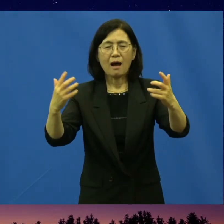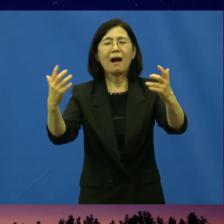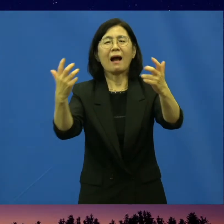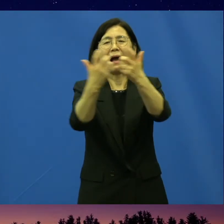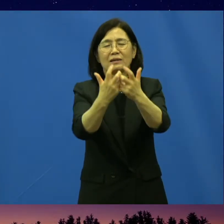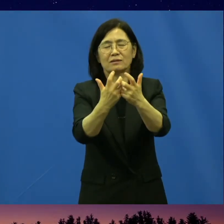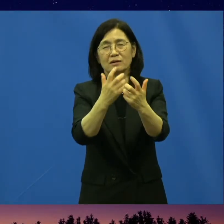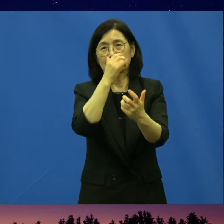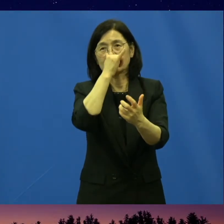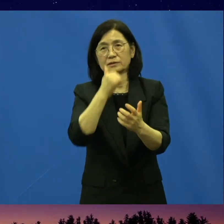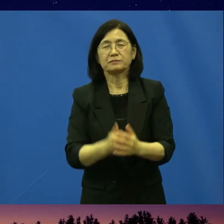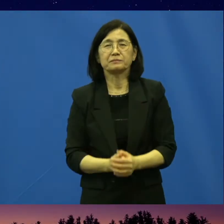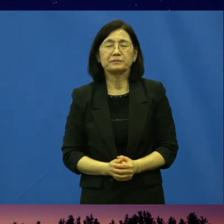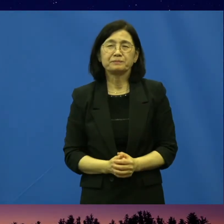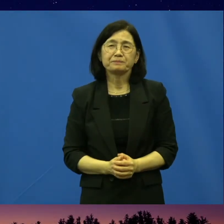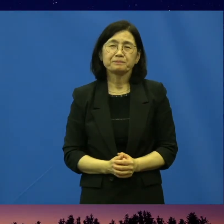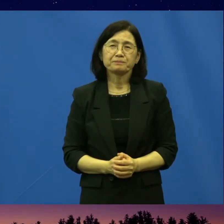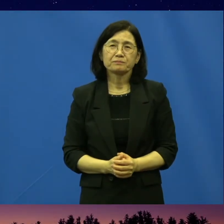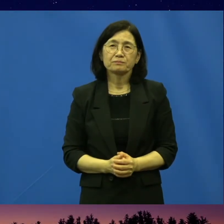사랑하는 성도 여러분,